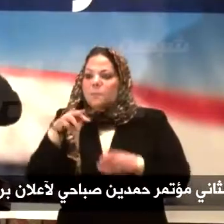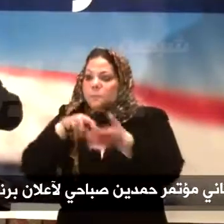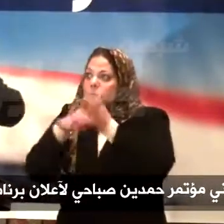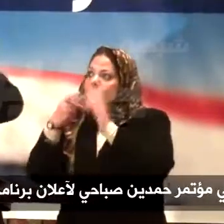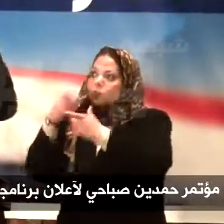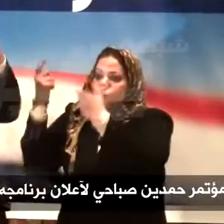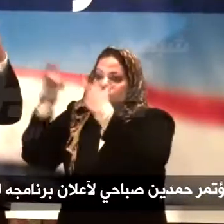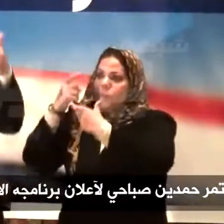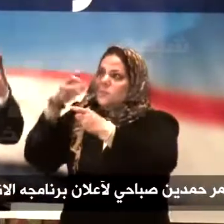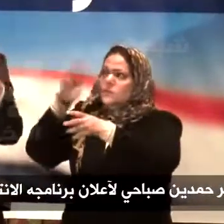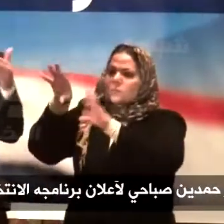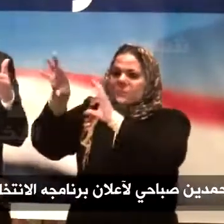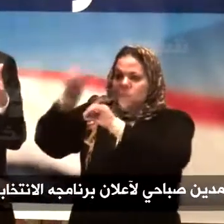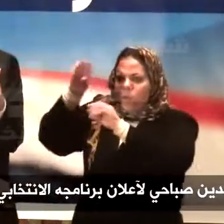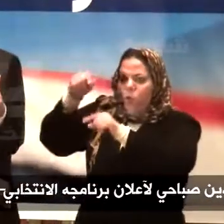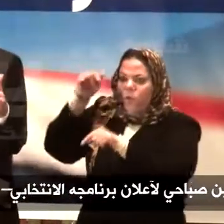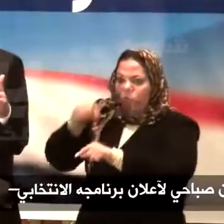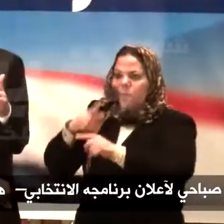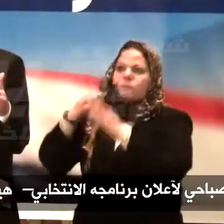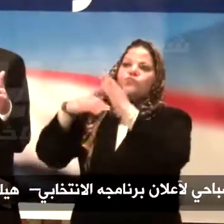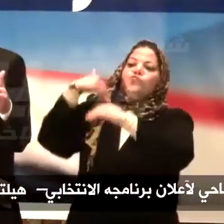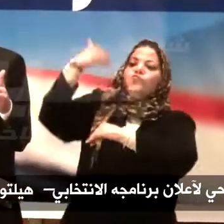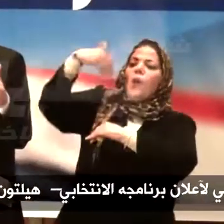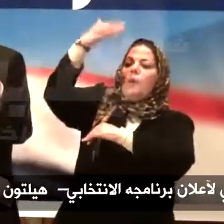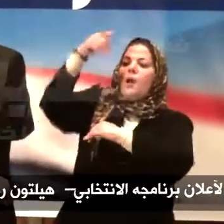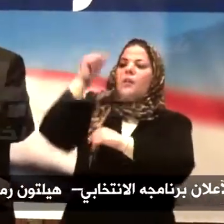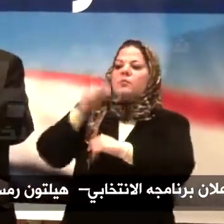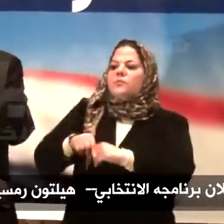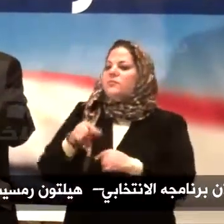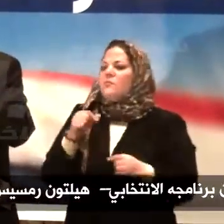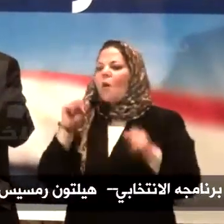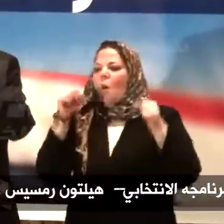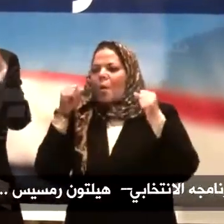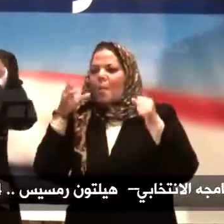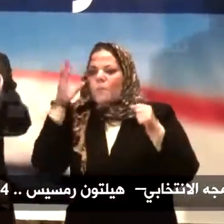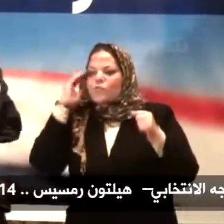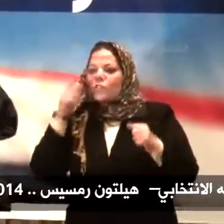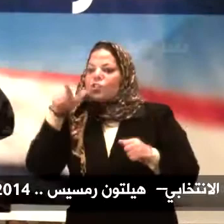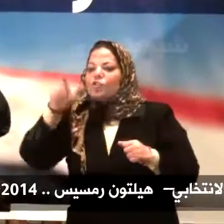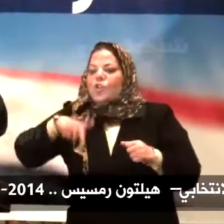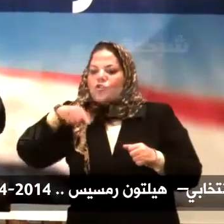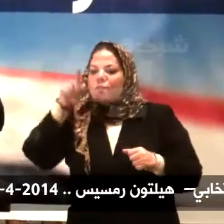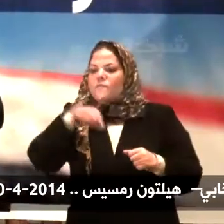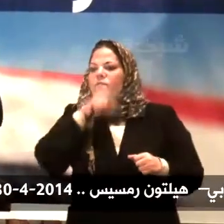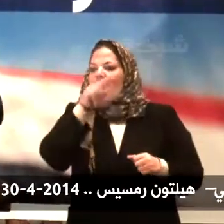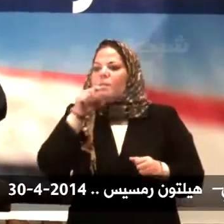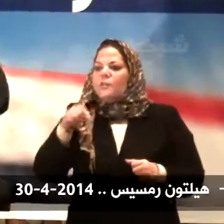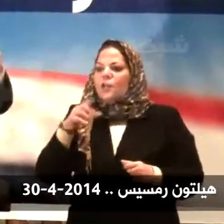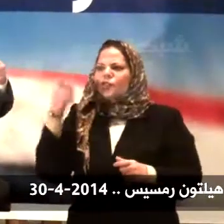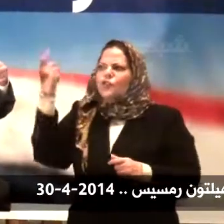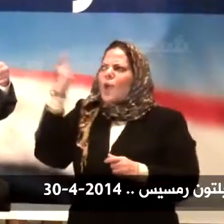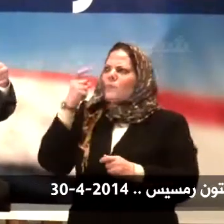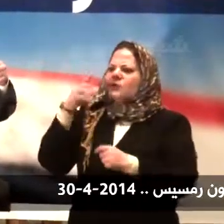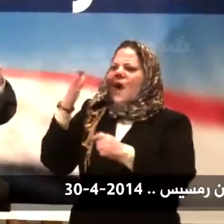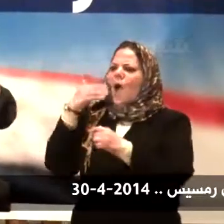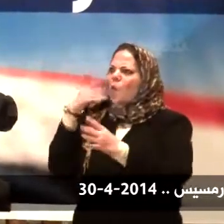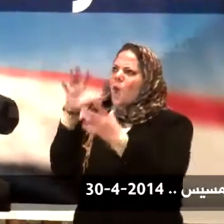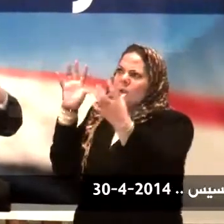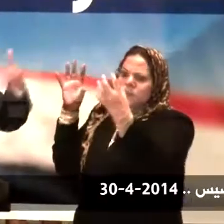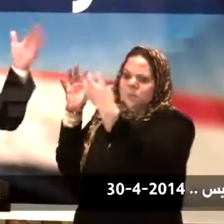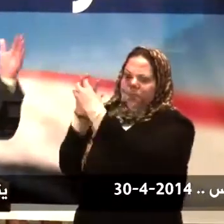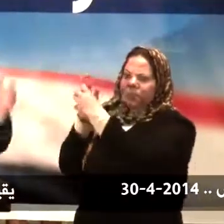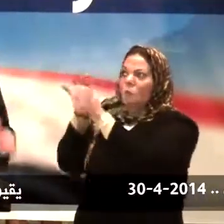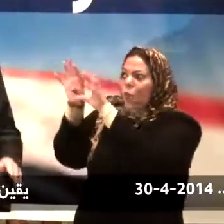مكون الطاقة الجديدة والمتجددة اللي مش هيزيد عن 16% شمس ورياح